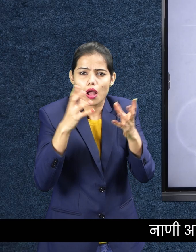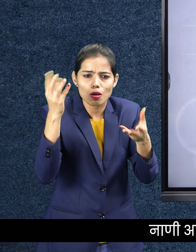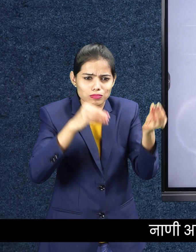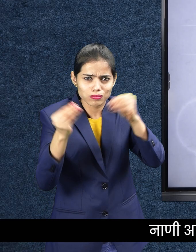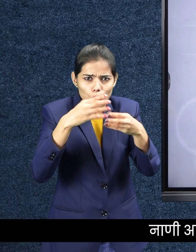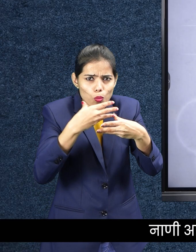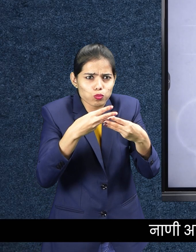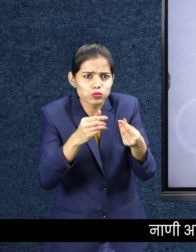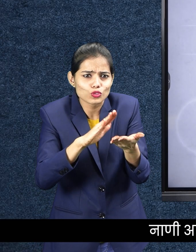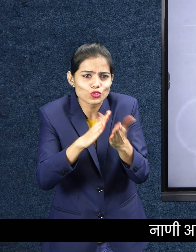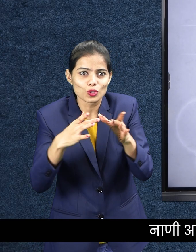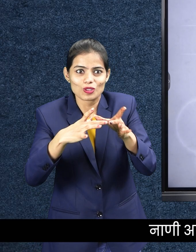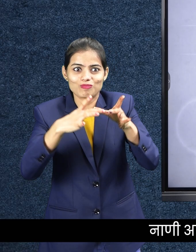प्रमाण समान राहते.